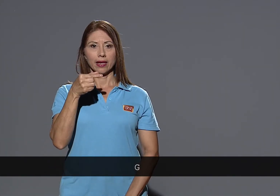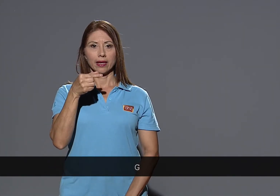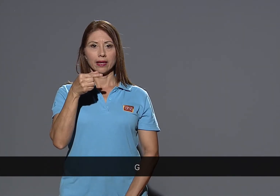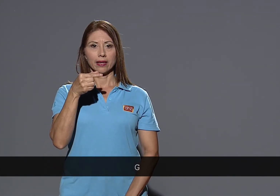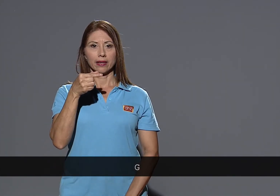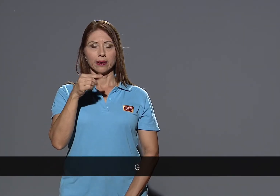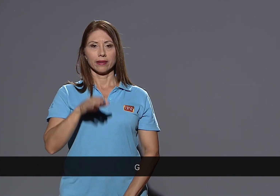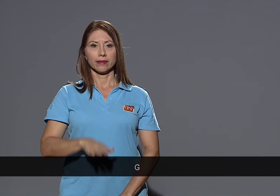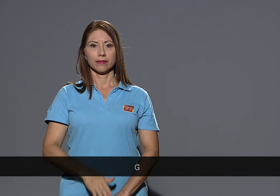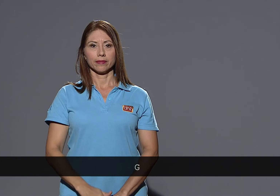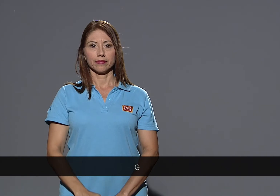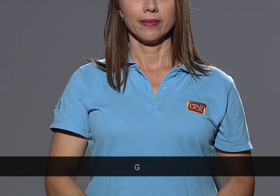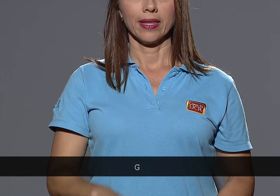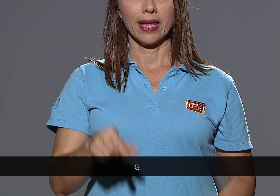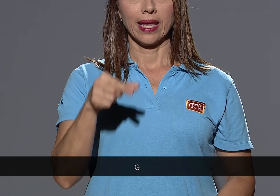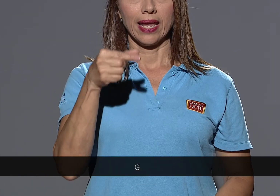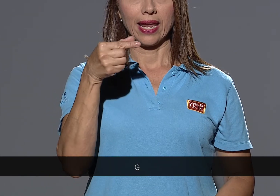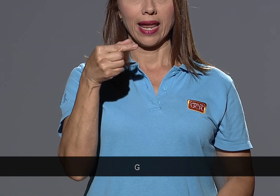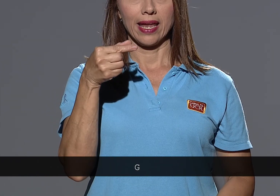G,